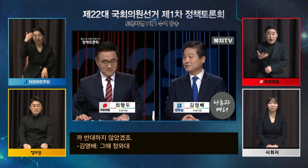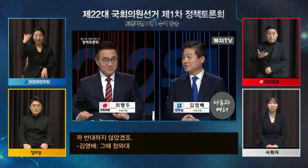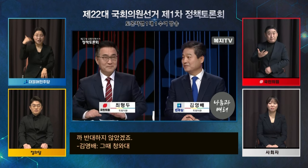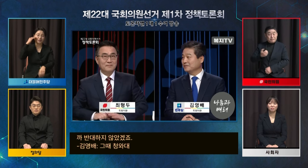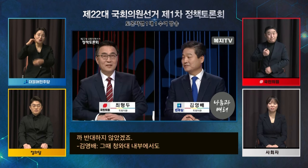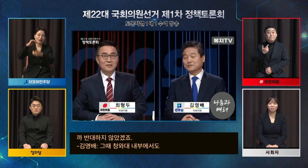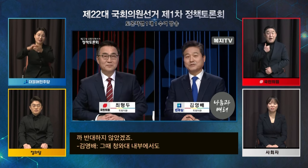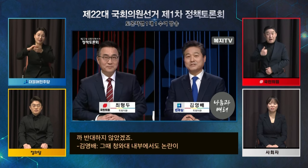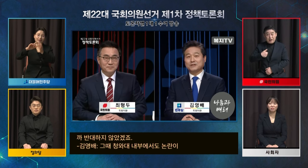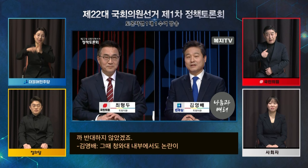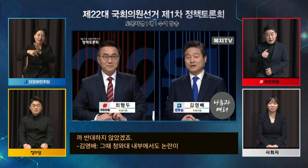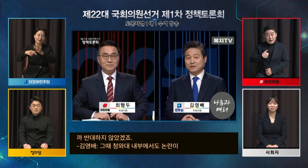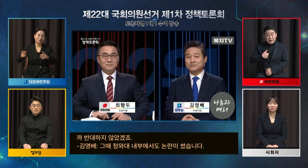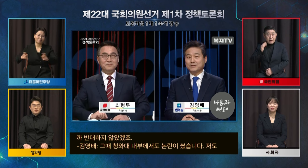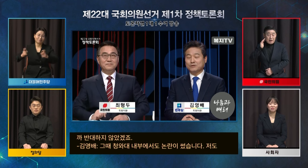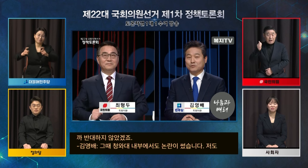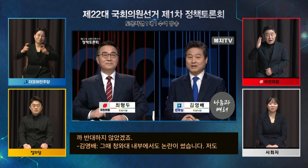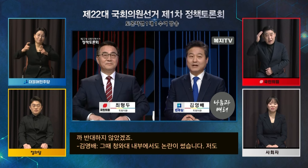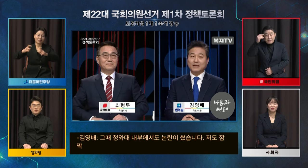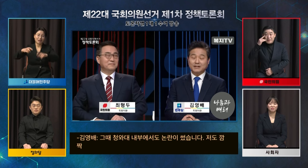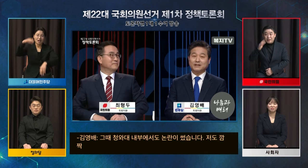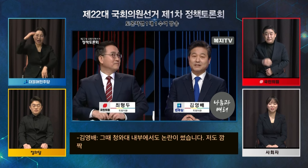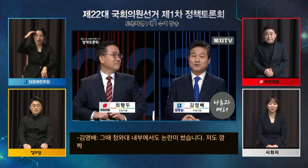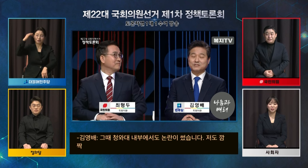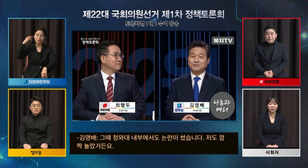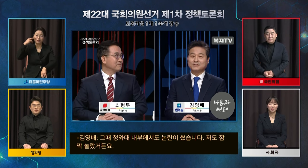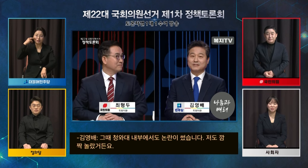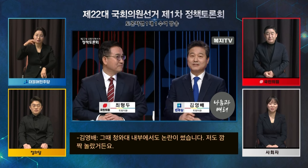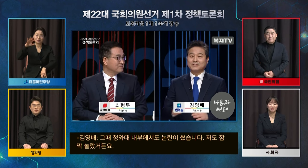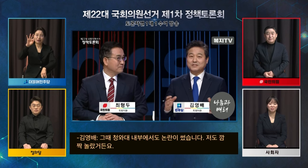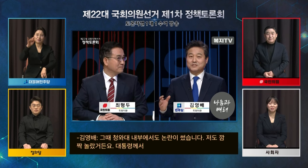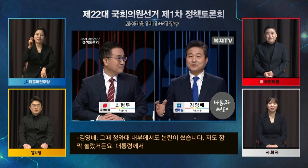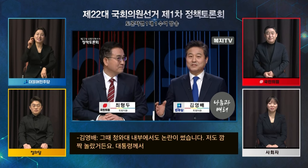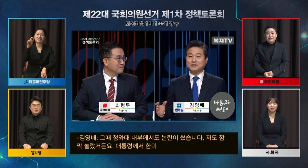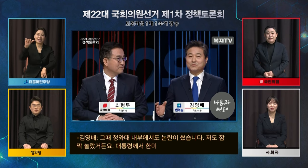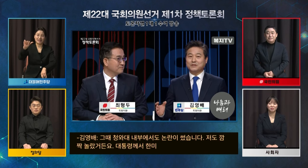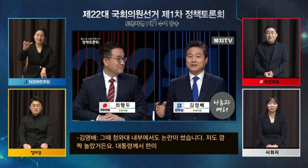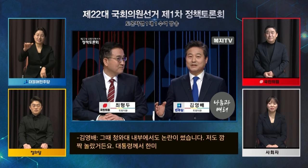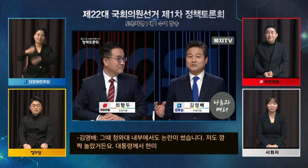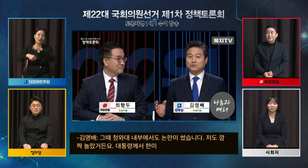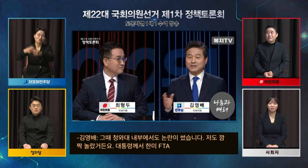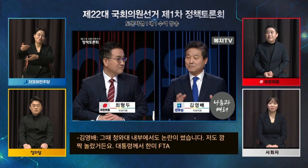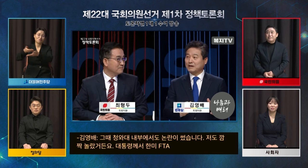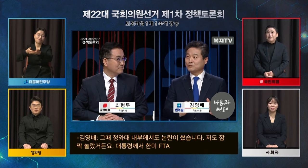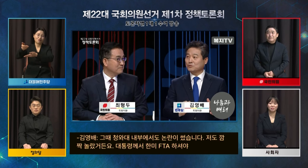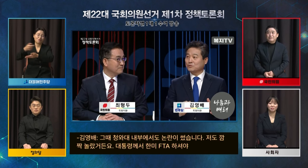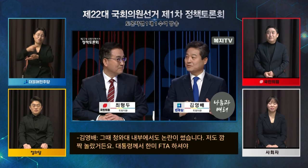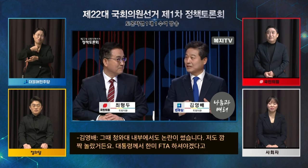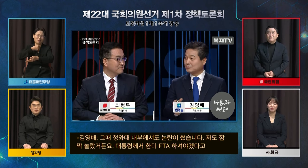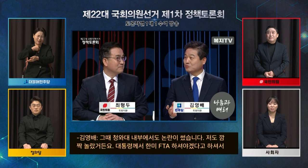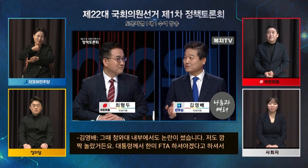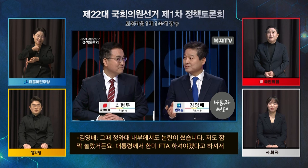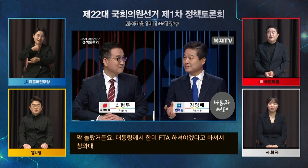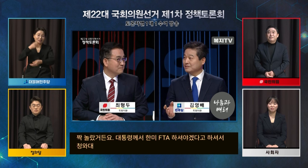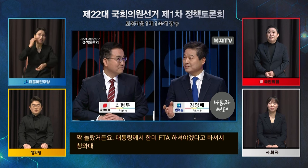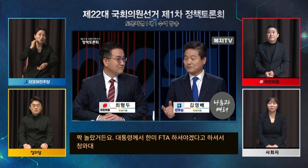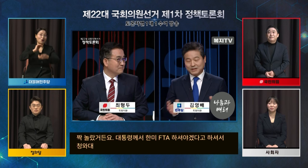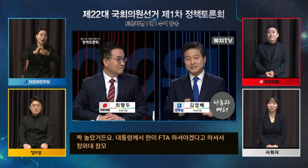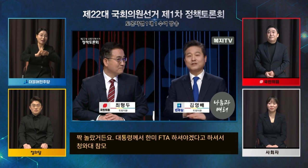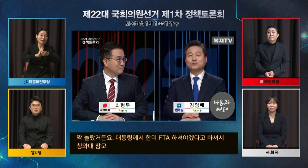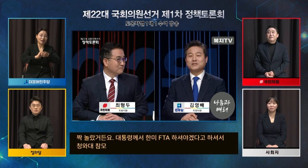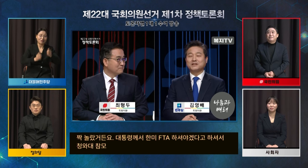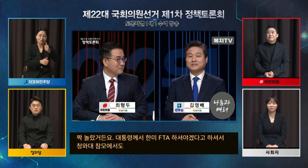놀랐었거든요. 대통령께서 한미 FTA를 꼭 해야 되겠다고 하셔서 청와대 참모들 내에서도 딱 반으로 나누어서